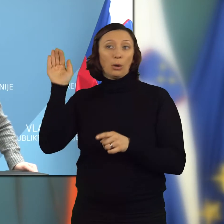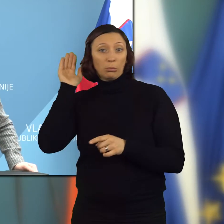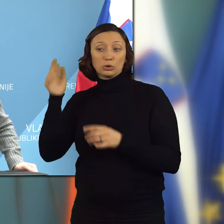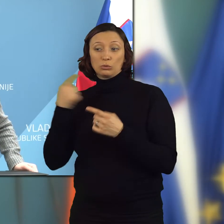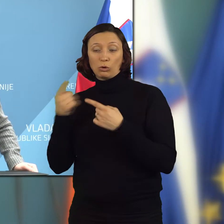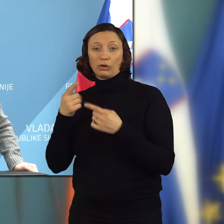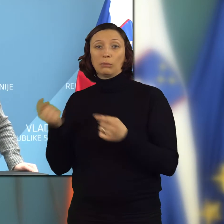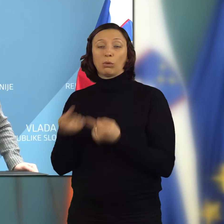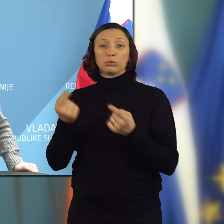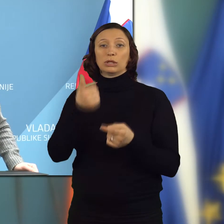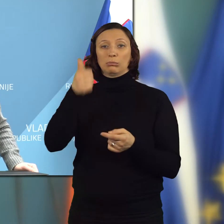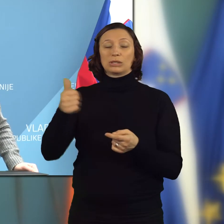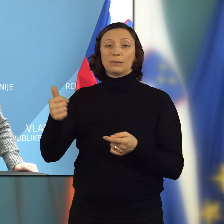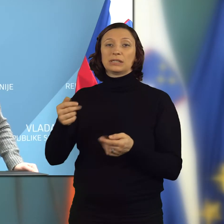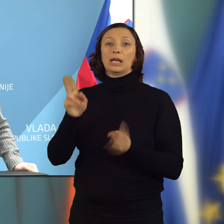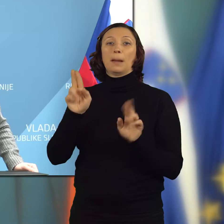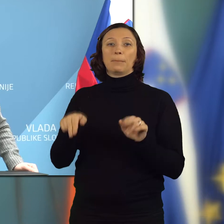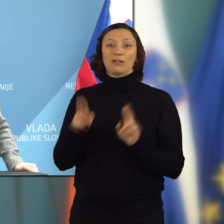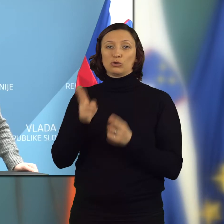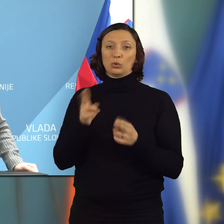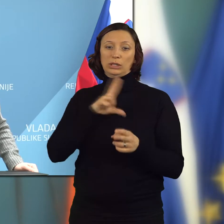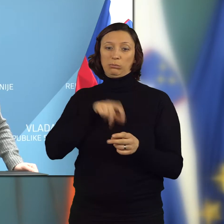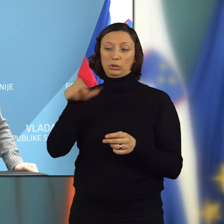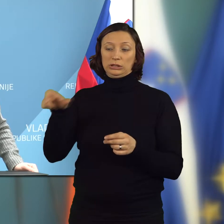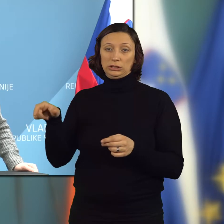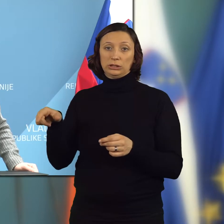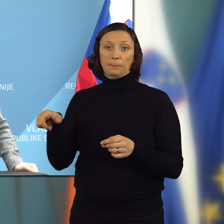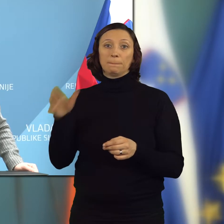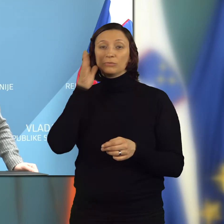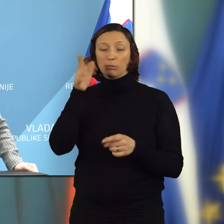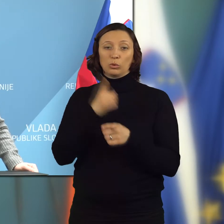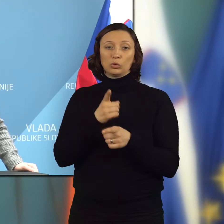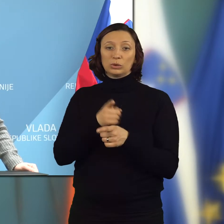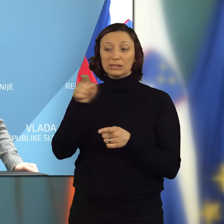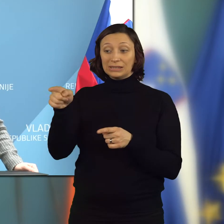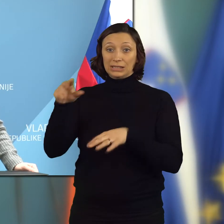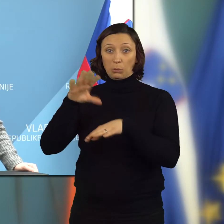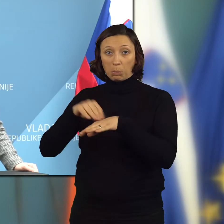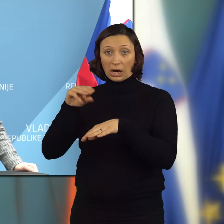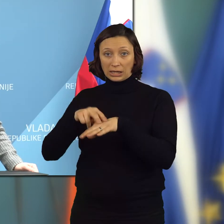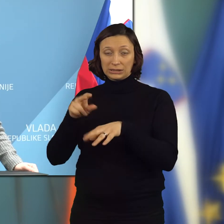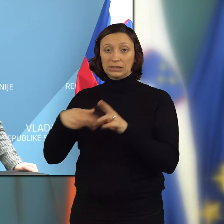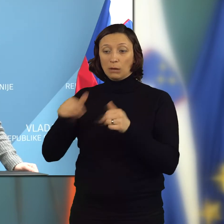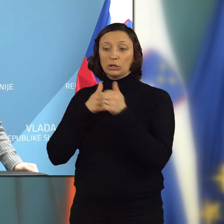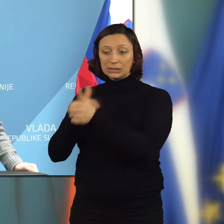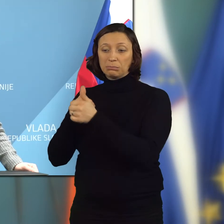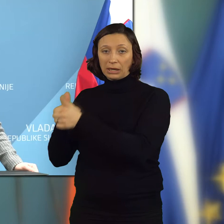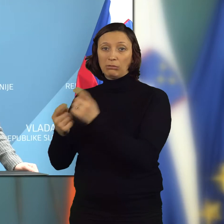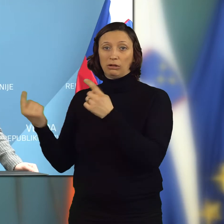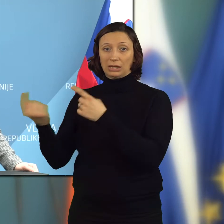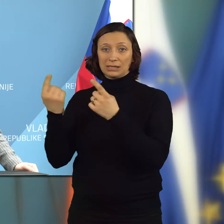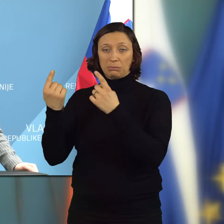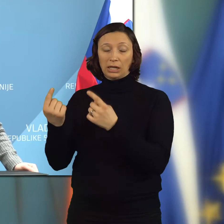meri poslušali tudi pobude posameznih pravosodnih policistov. Tako da bodo tisti, ki v praksi